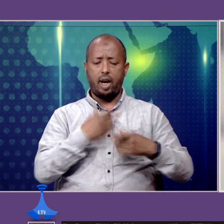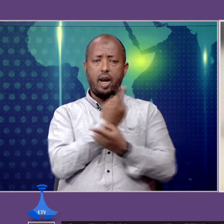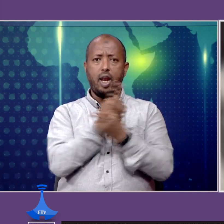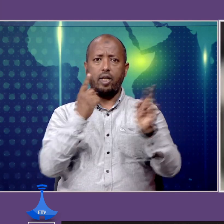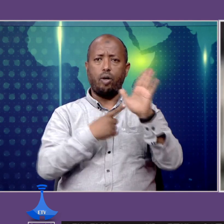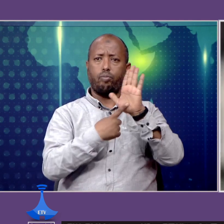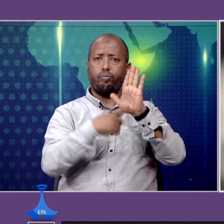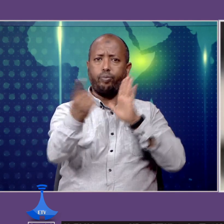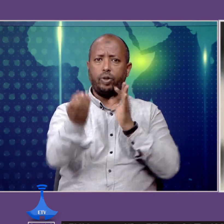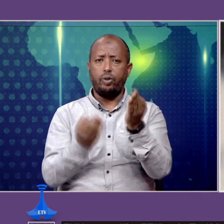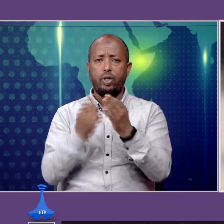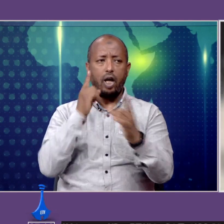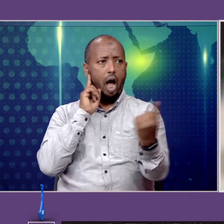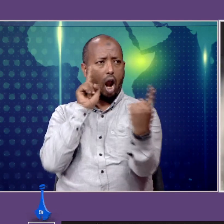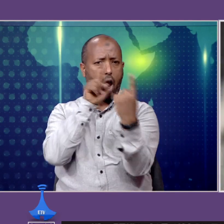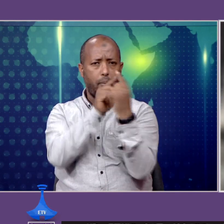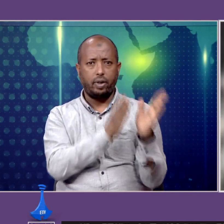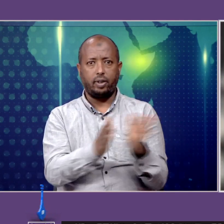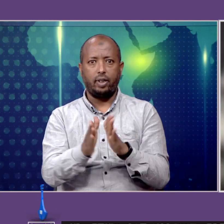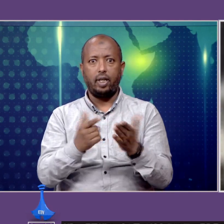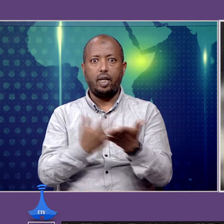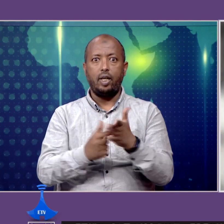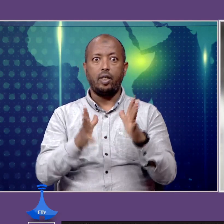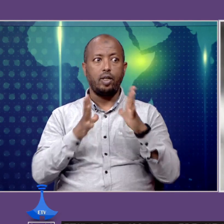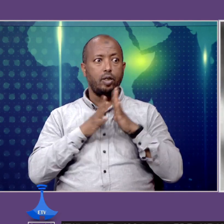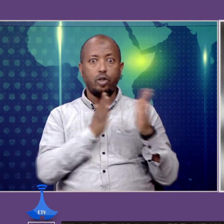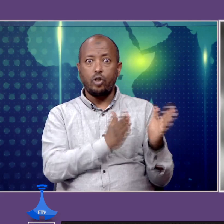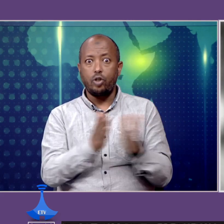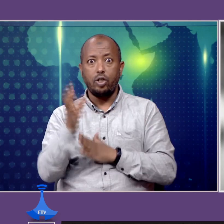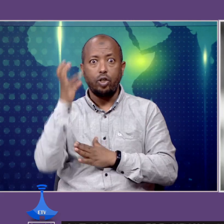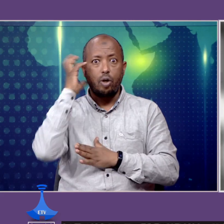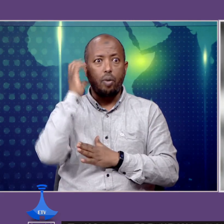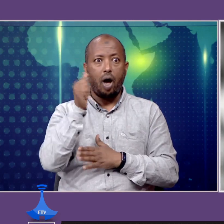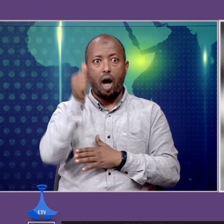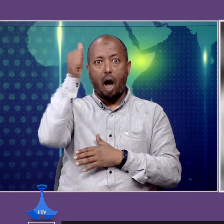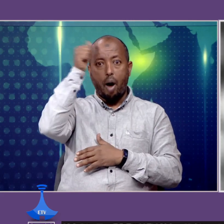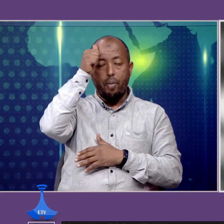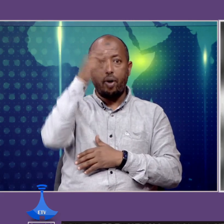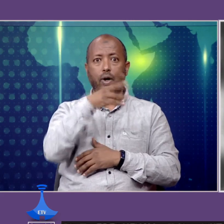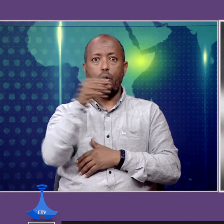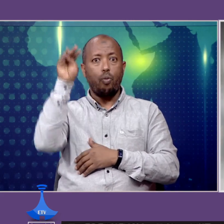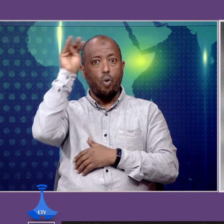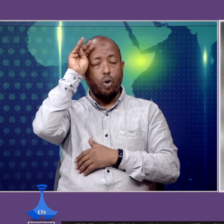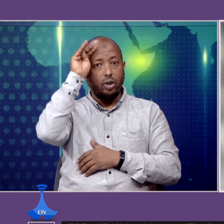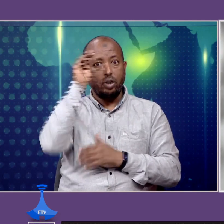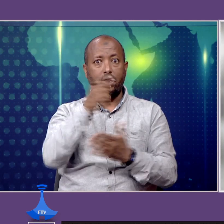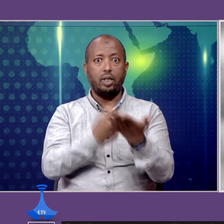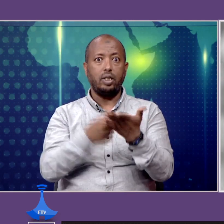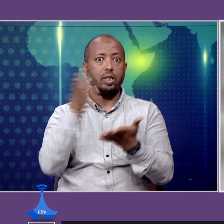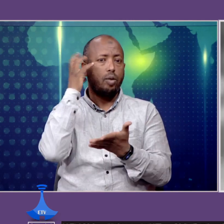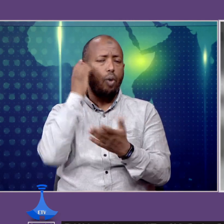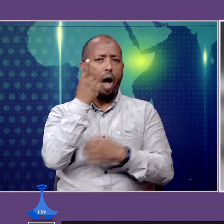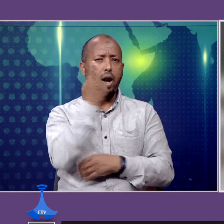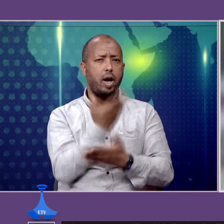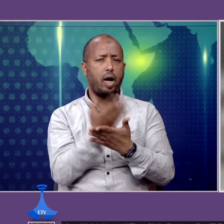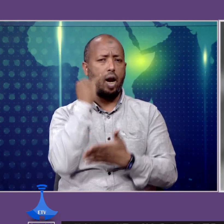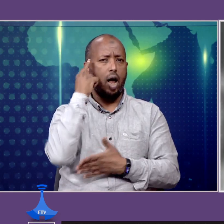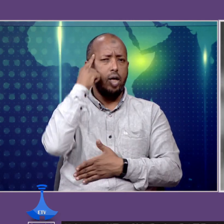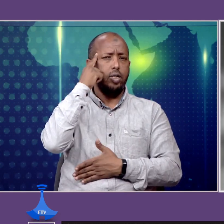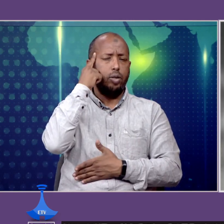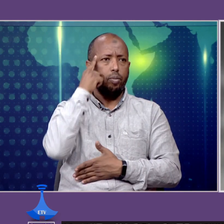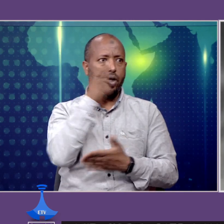ሌላ ቀደርላቸው። ድግሱን የሰሙት አብርሃ ደቦጭና ሞገስ አሰግዶምም አንድ ነገር ያስባሉ። በዚያ